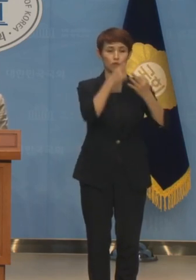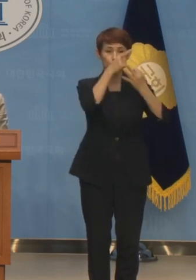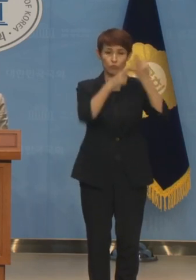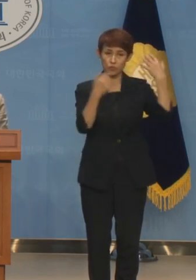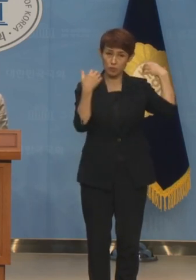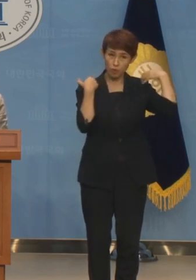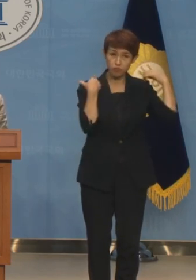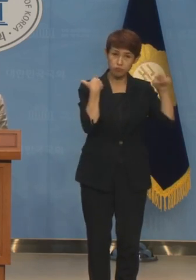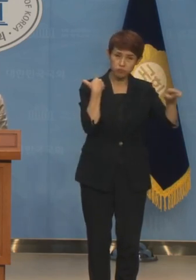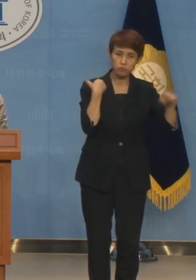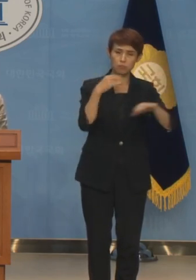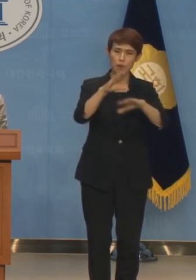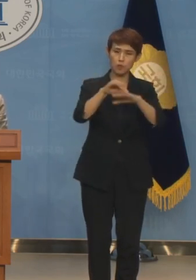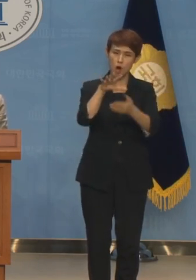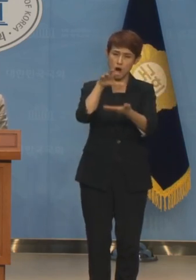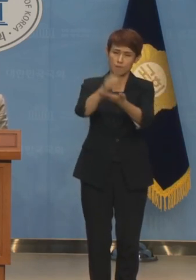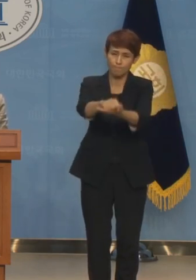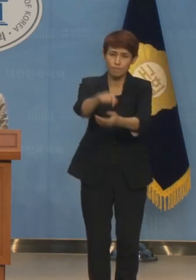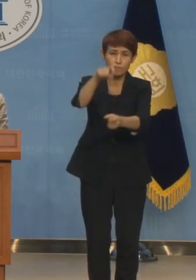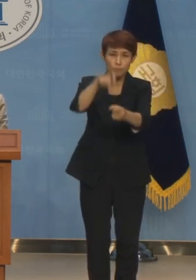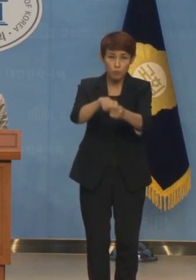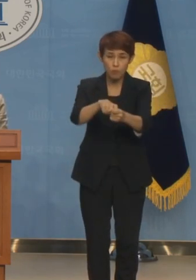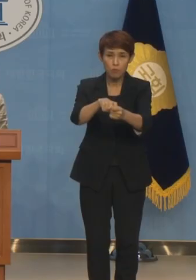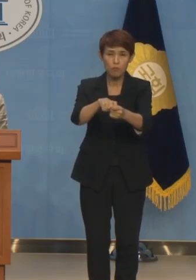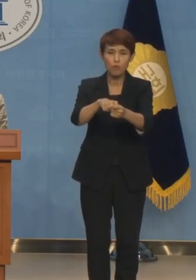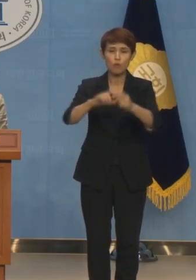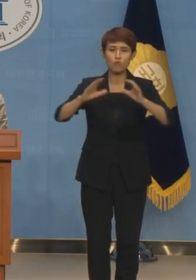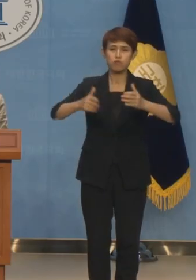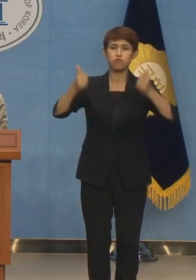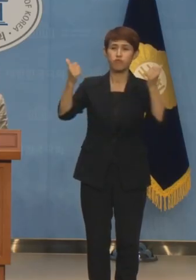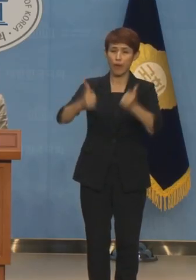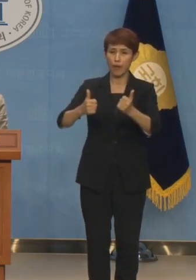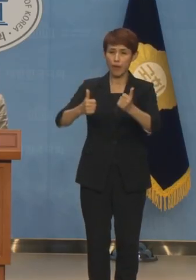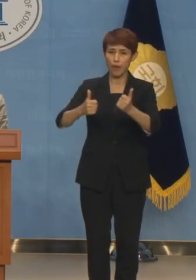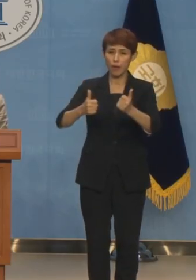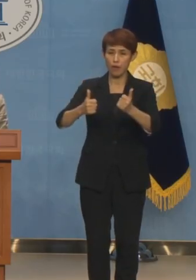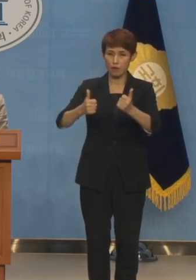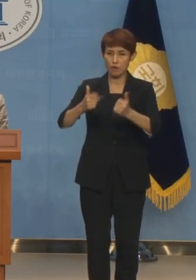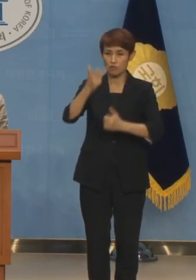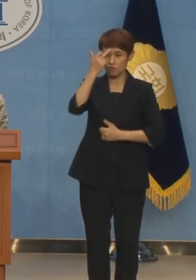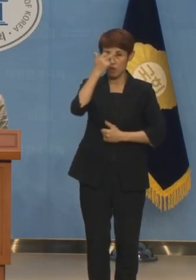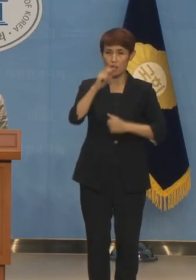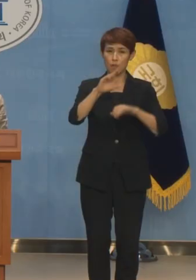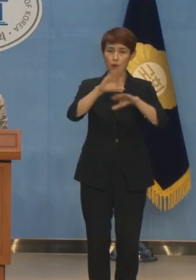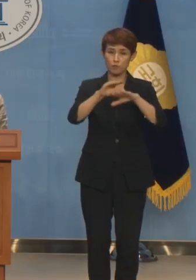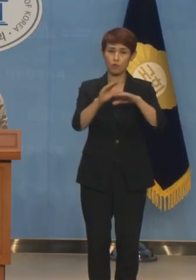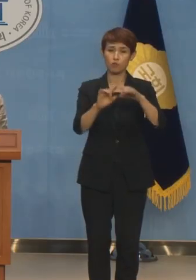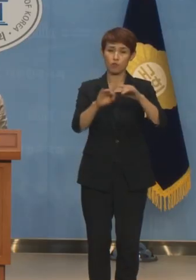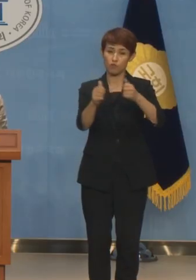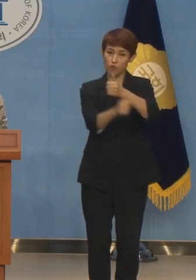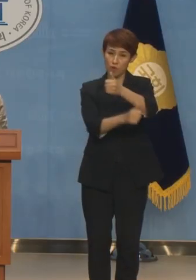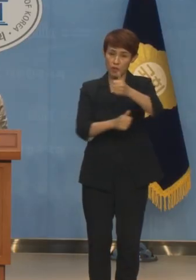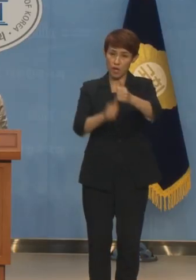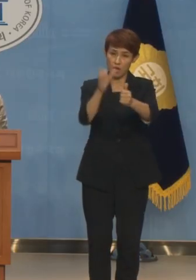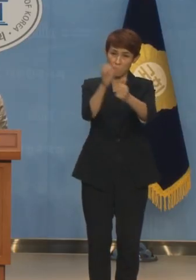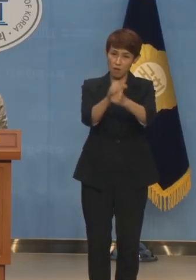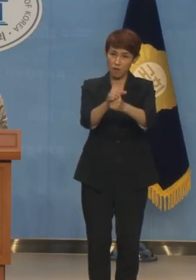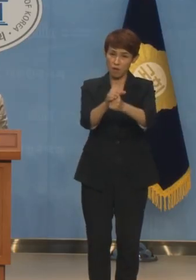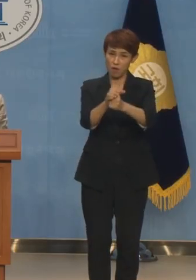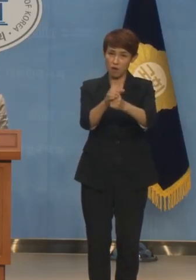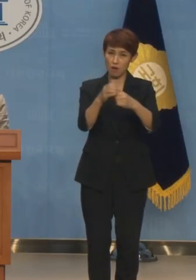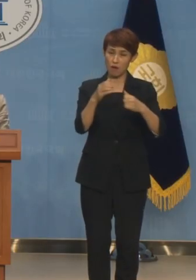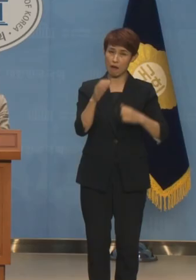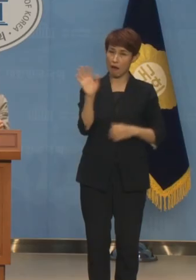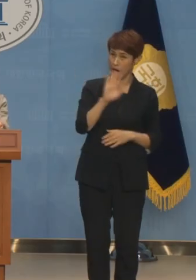정부는 방송을 장악하기 위해 국회에 의결한 최민희 방통위원 임명을 하지 않았단